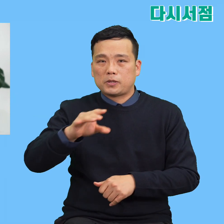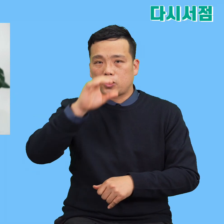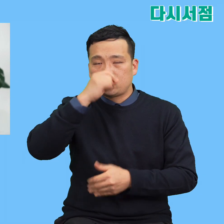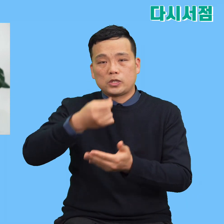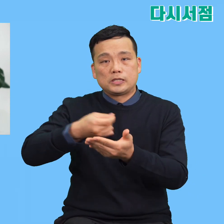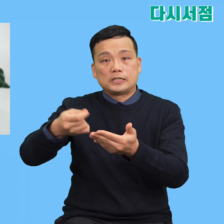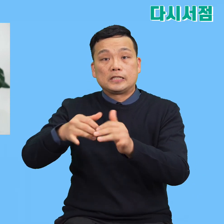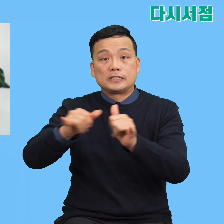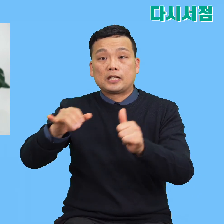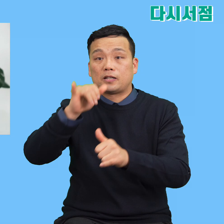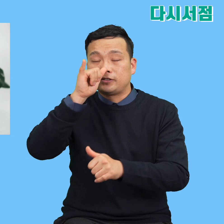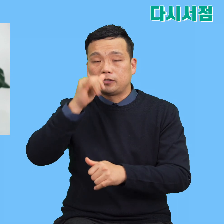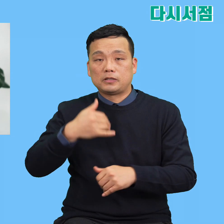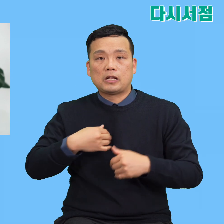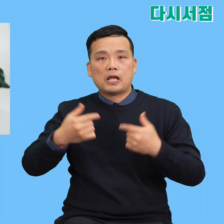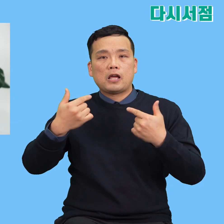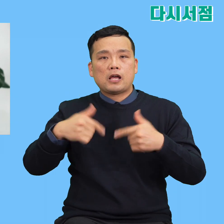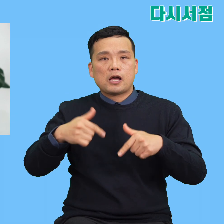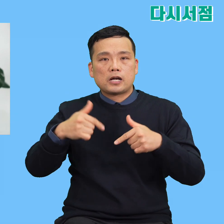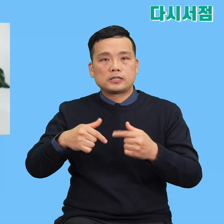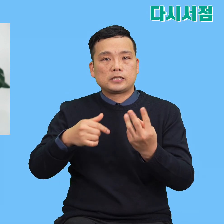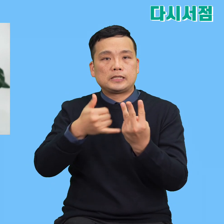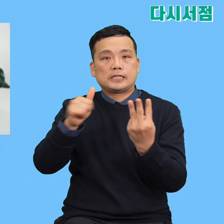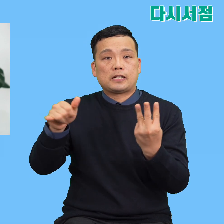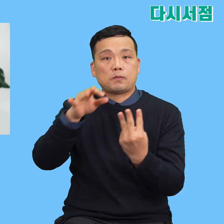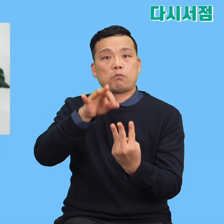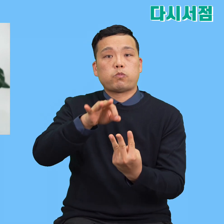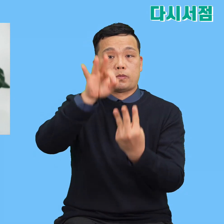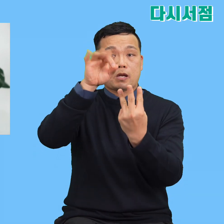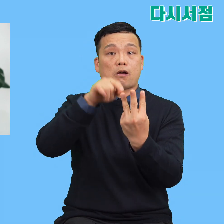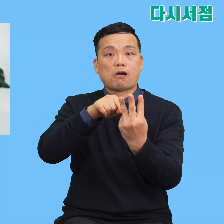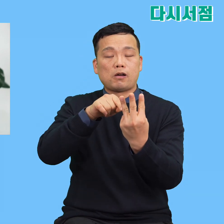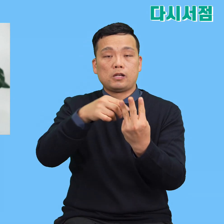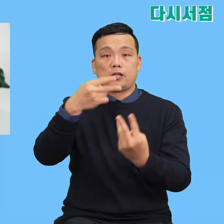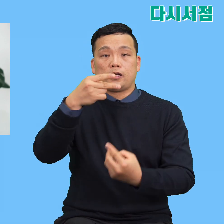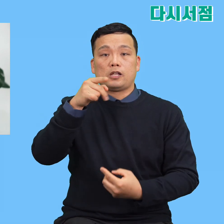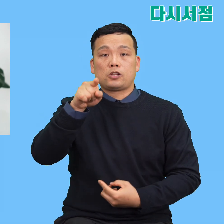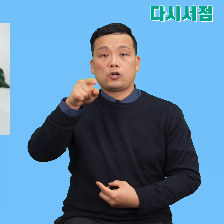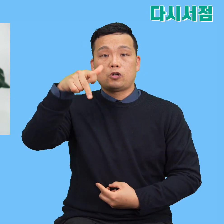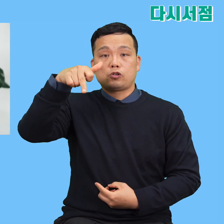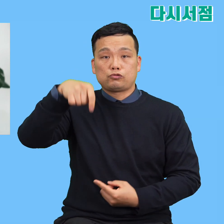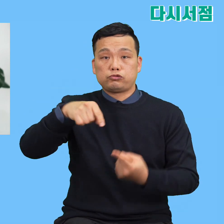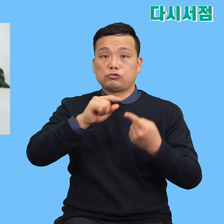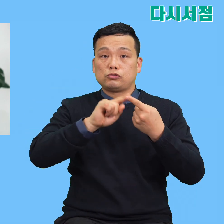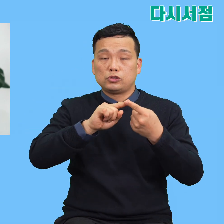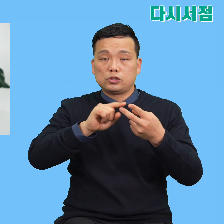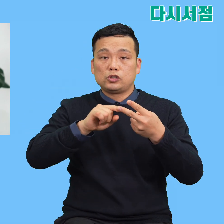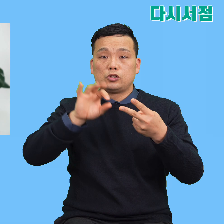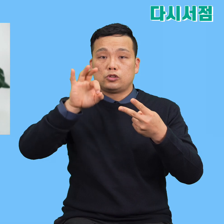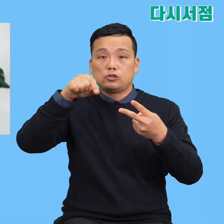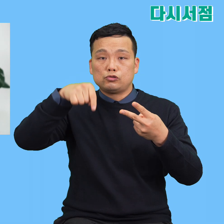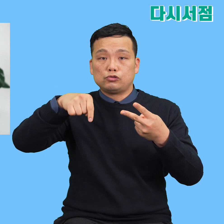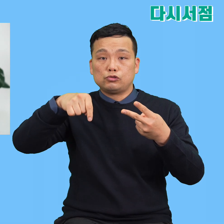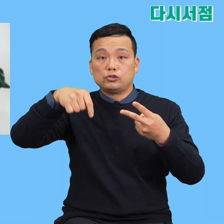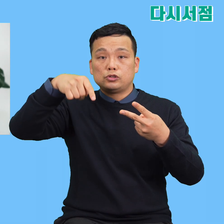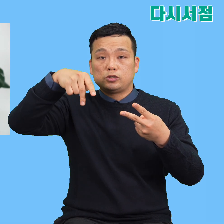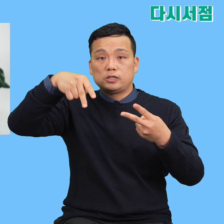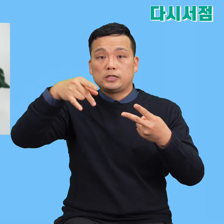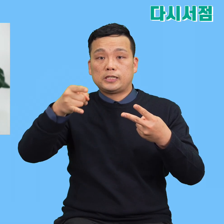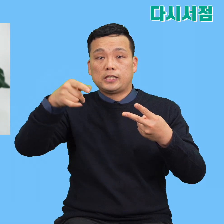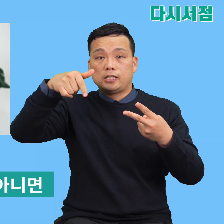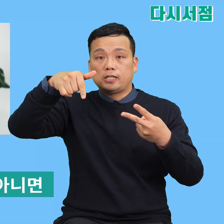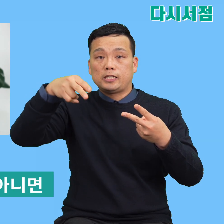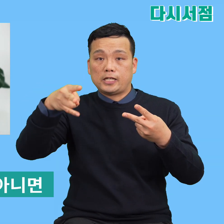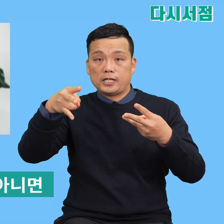있는데 저는 항상 3명을 꼽을 때 덕후 작가 좋아하고요 오세기 작가 좋아하고요 공유진 작가